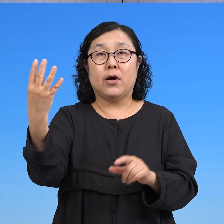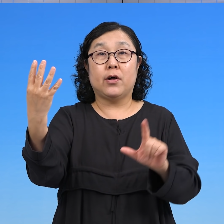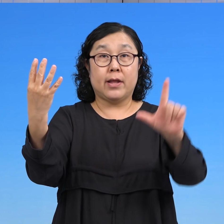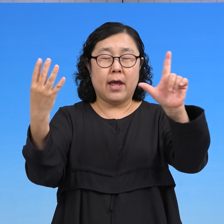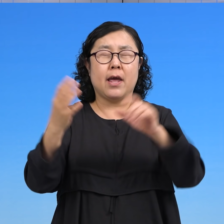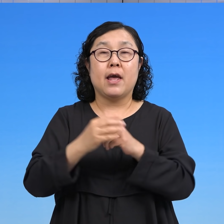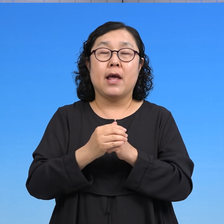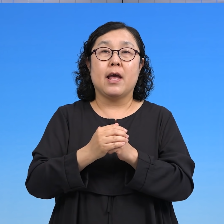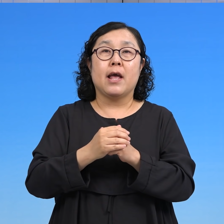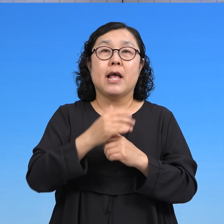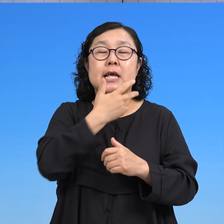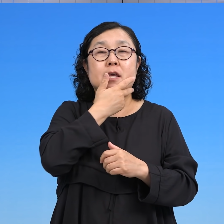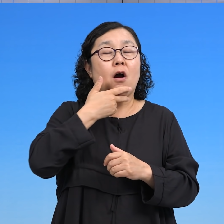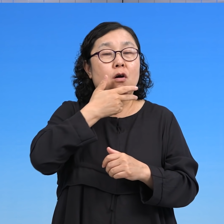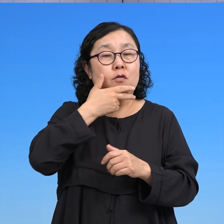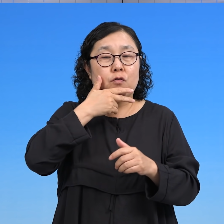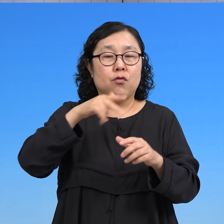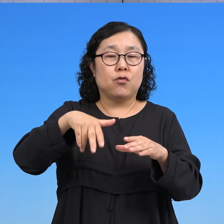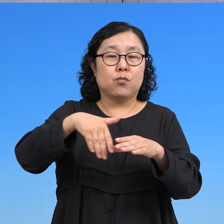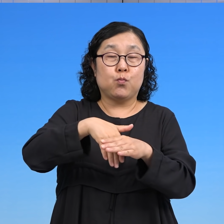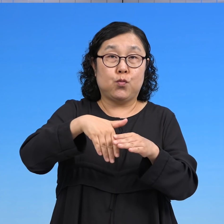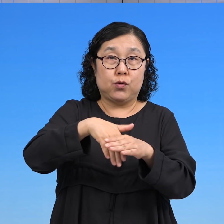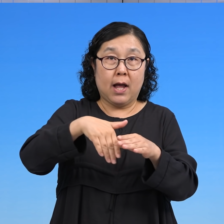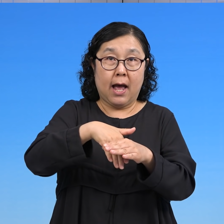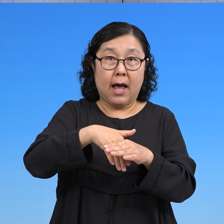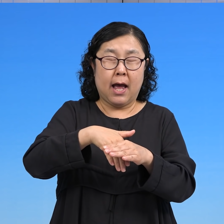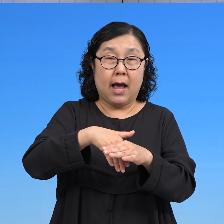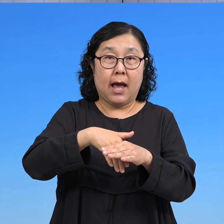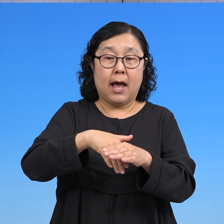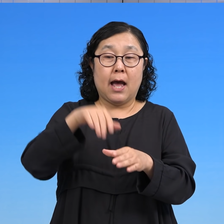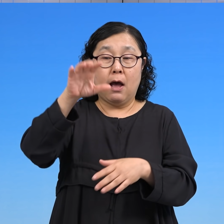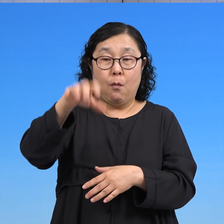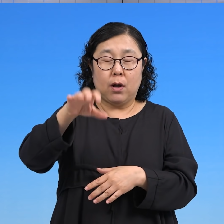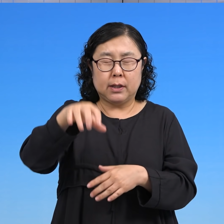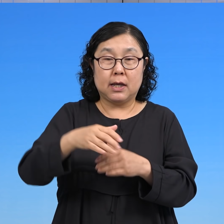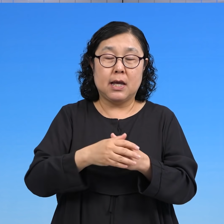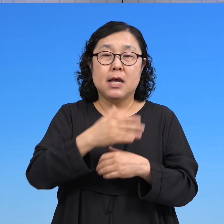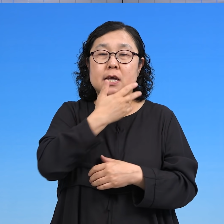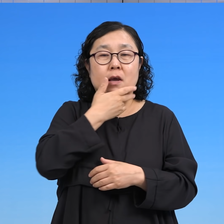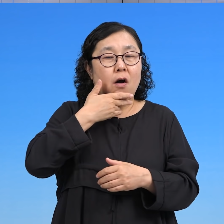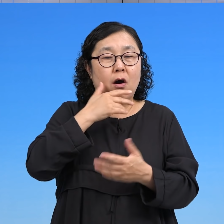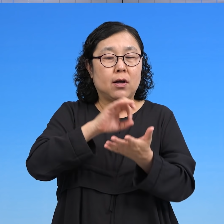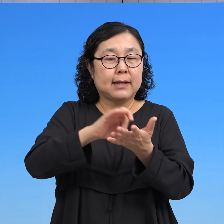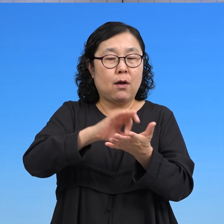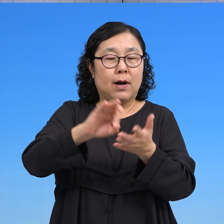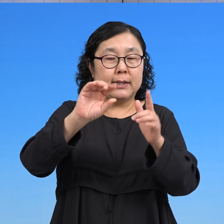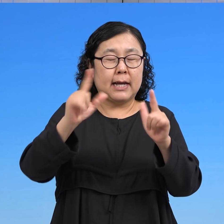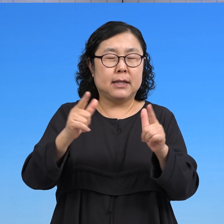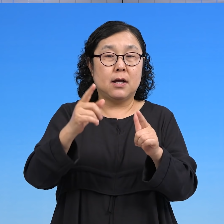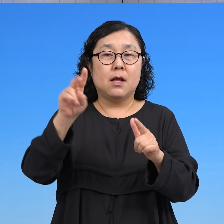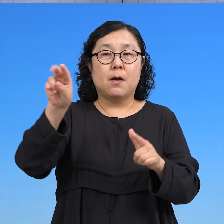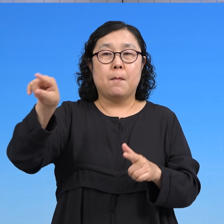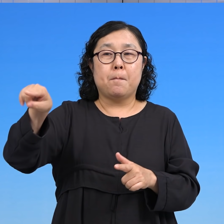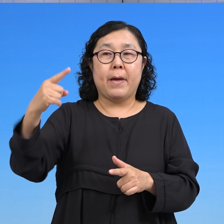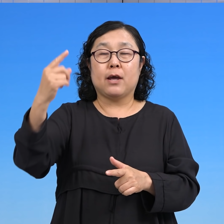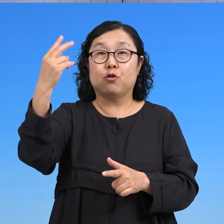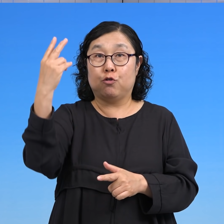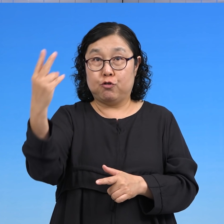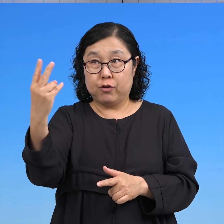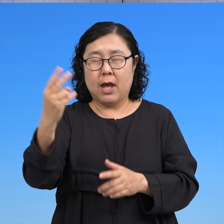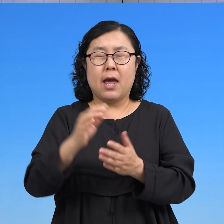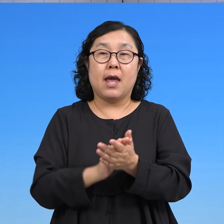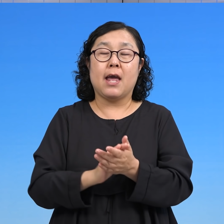2004년도에 영국 문화원이 그 영어를 사용하지 않는 102개 국가를 상대로 설문조사를 했답니다. 그 안에